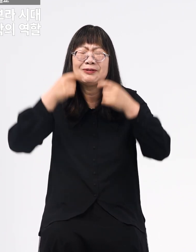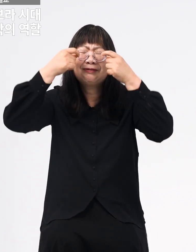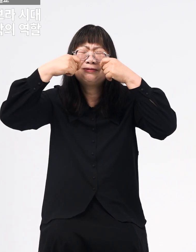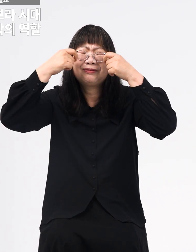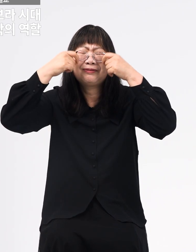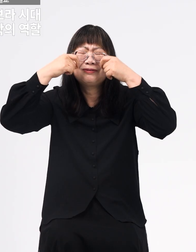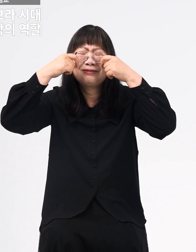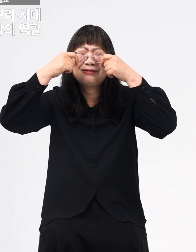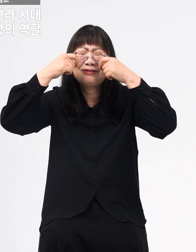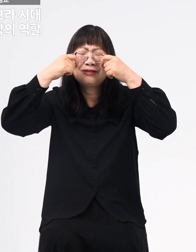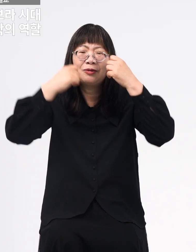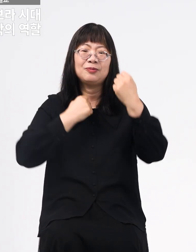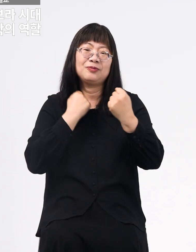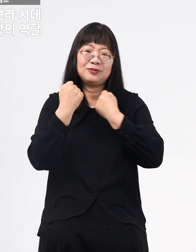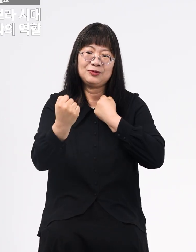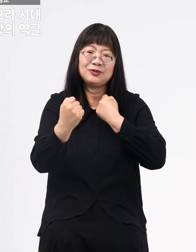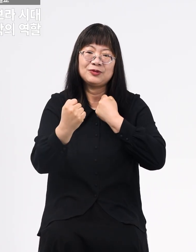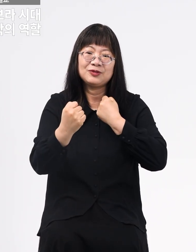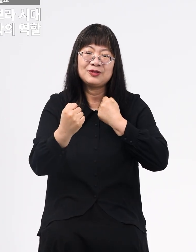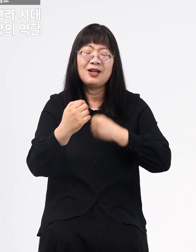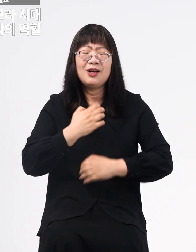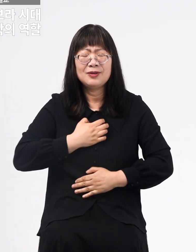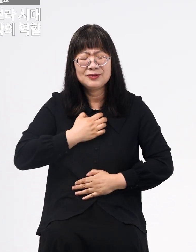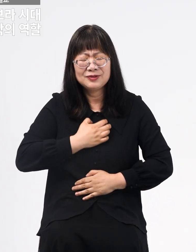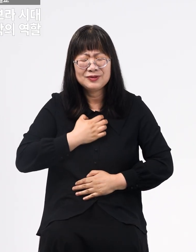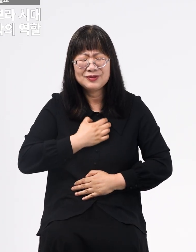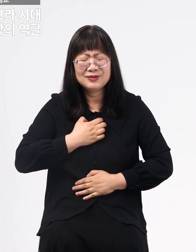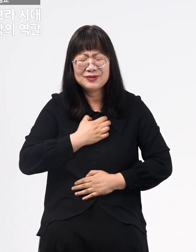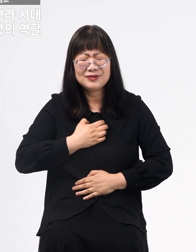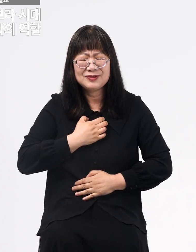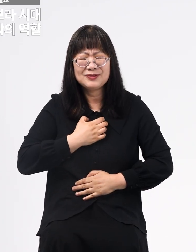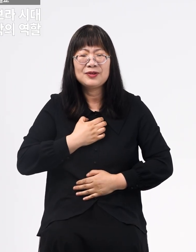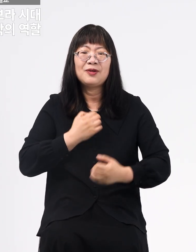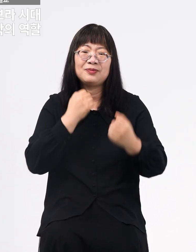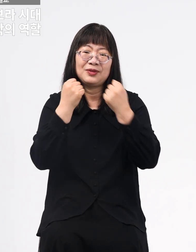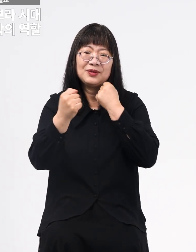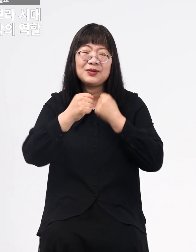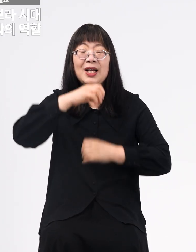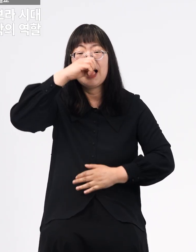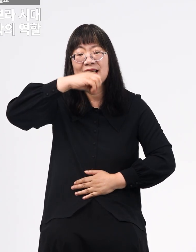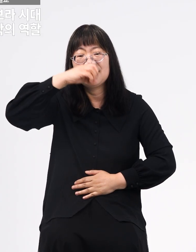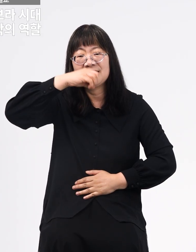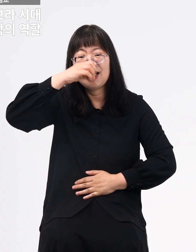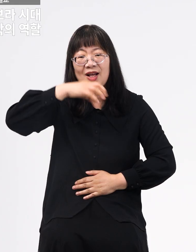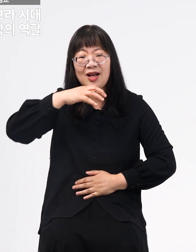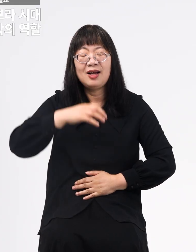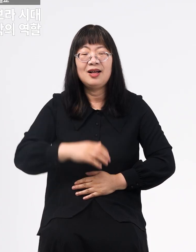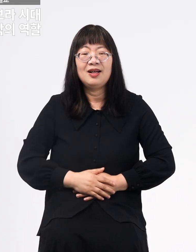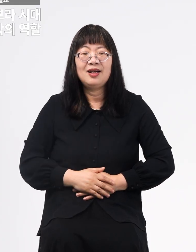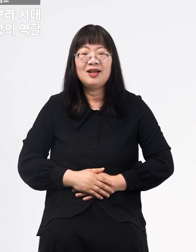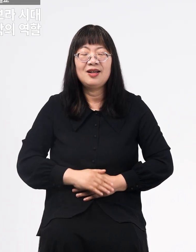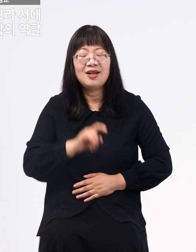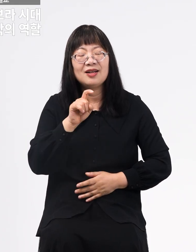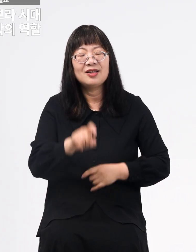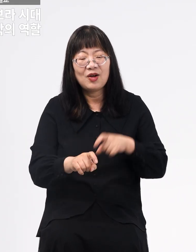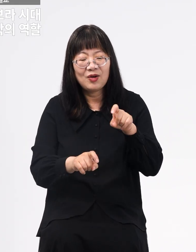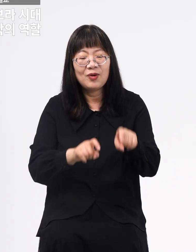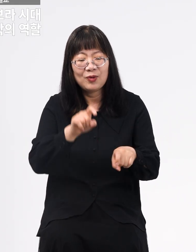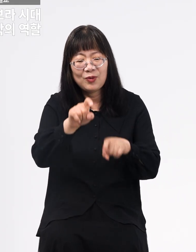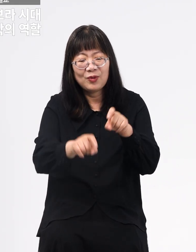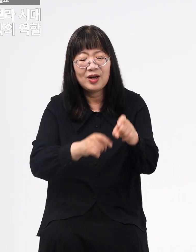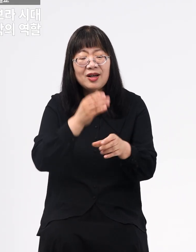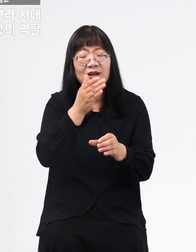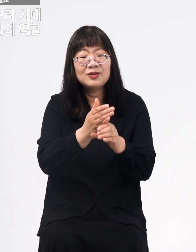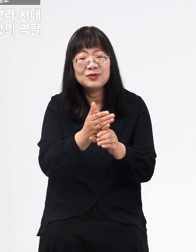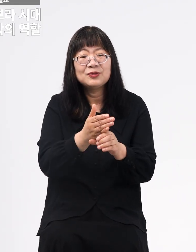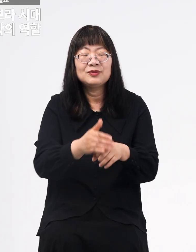울면서 칭칭거리면서 조마조마하면서 노심초사하면서 그냥 발자국을 떼는 거예요. 아유,